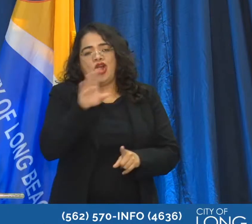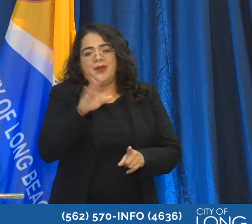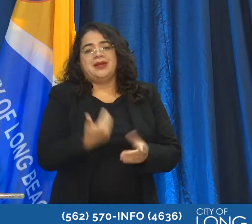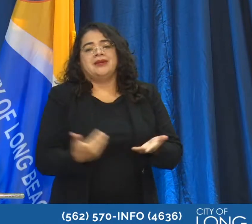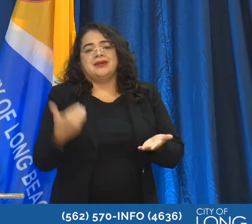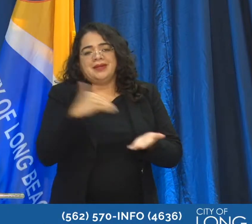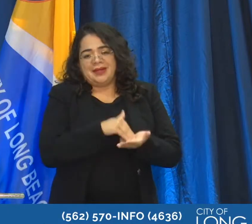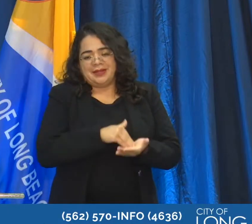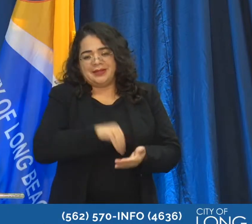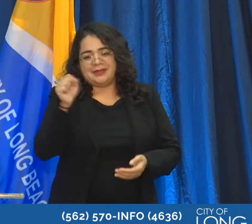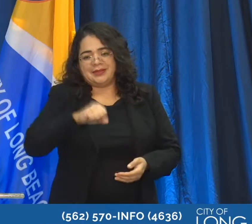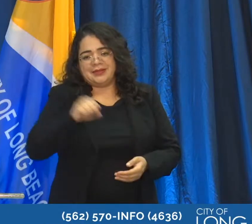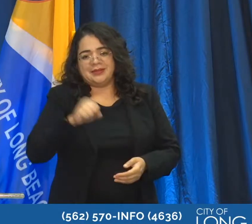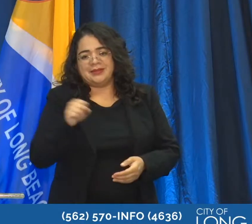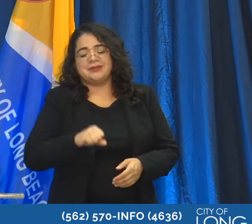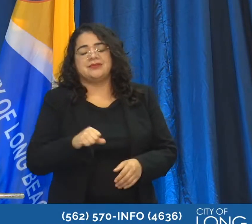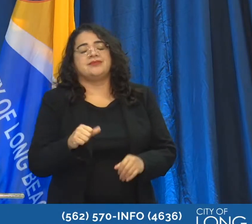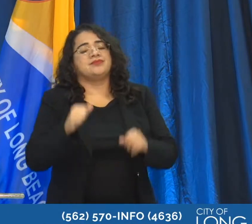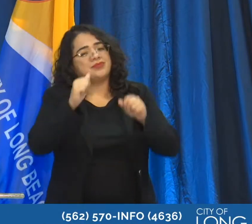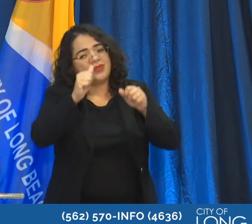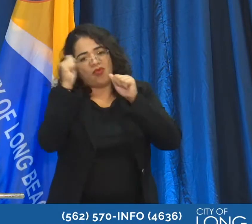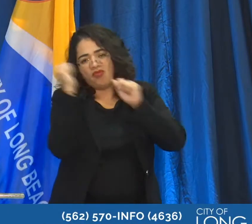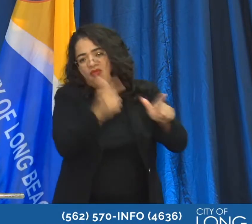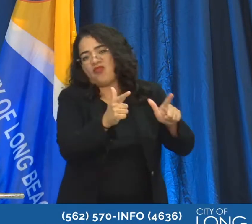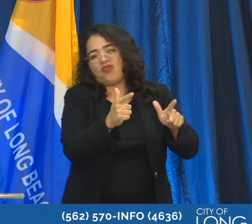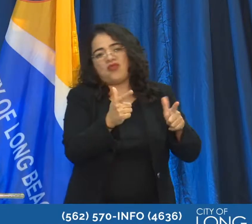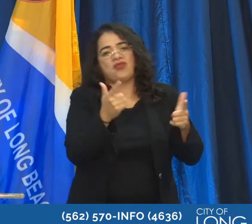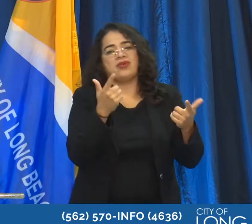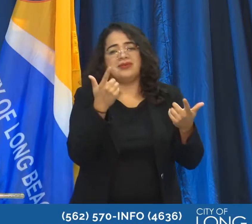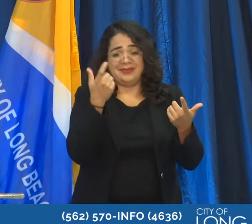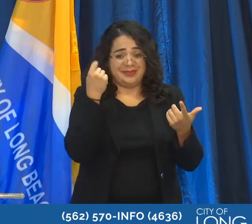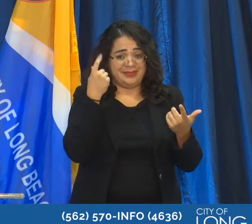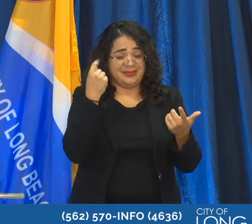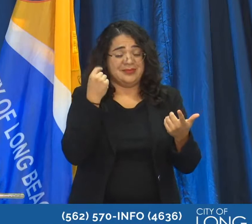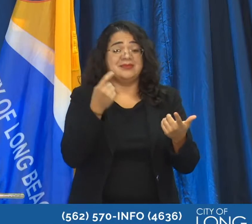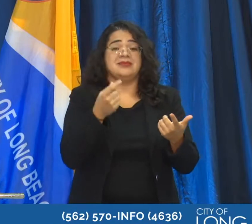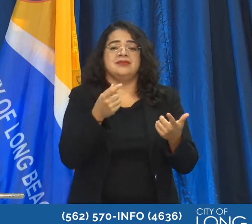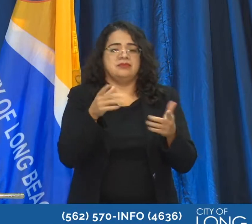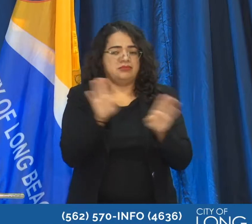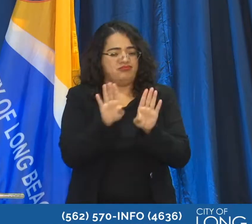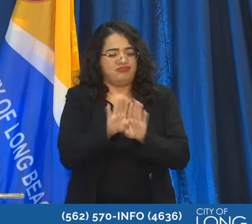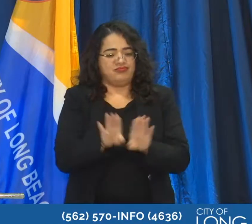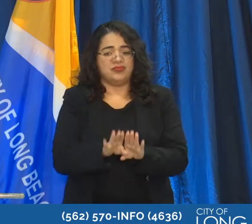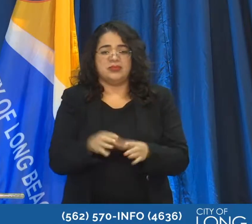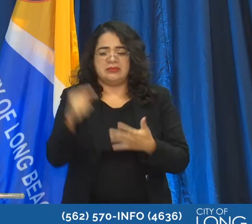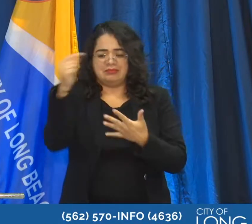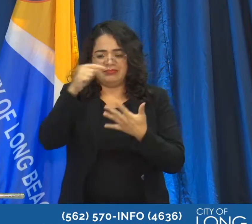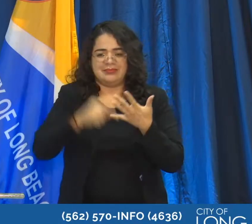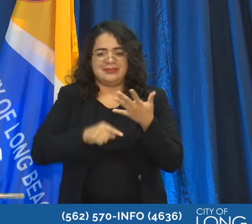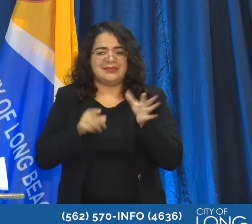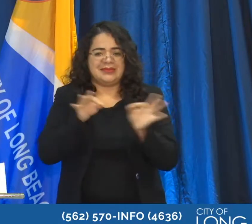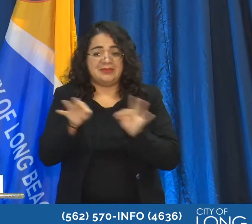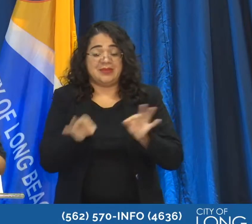gobernador Newsom ordenó el cierre estatal de muchos sectores que ya han cerrado desde hoy en nuestra